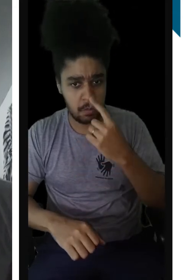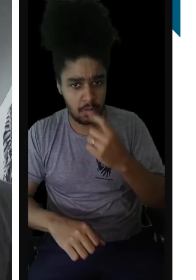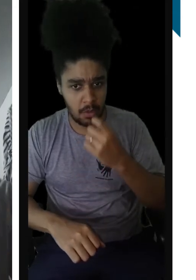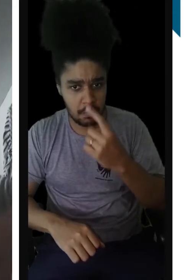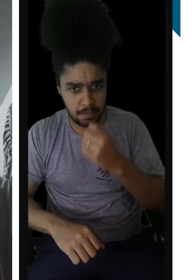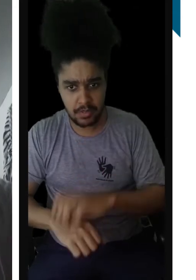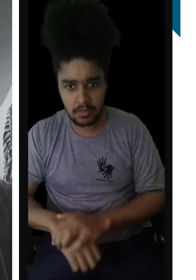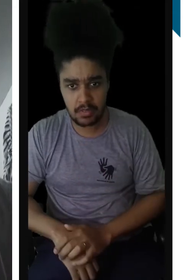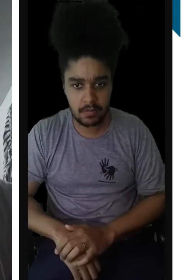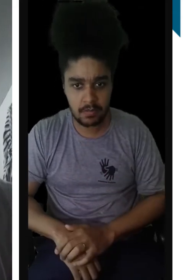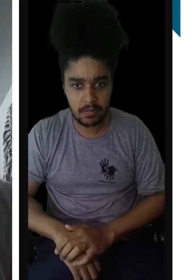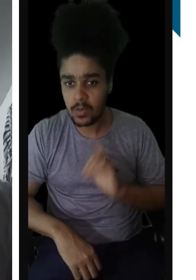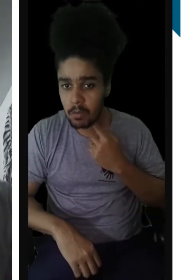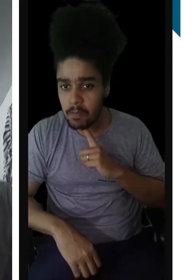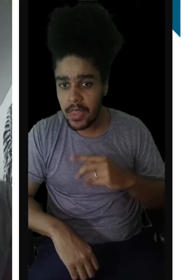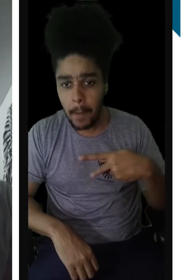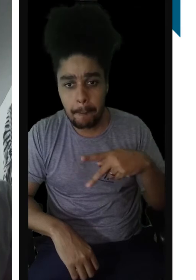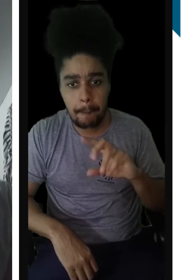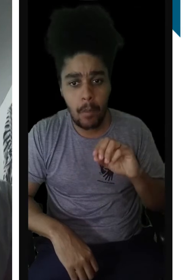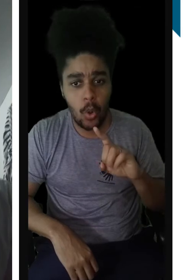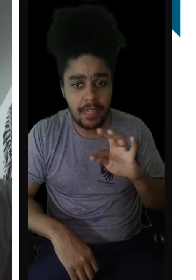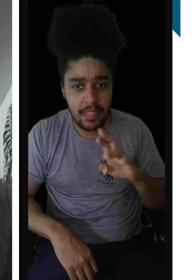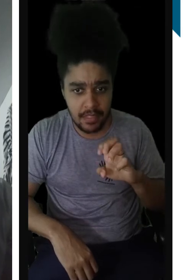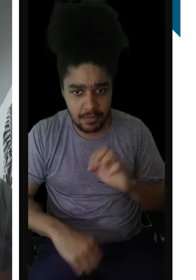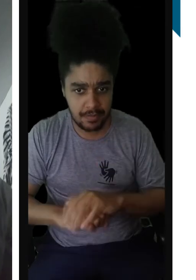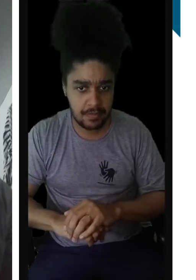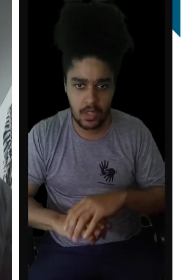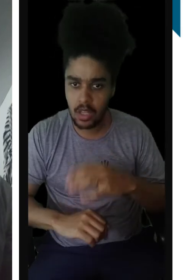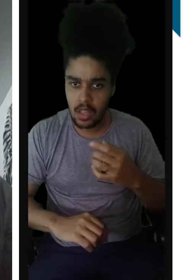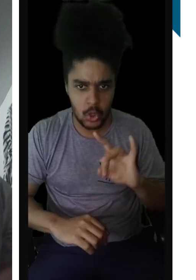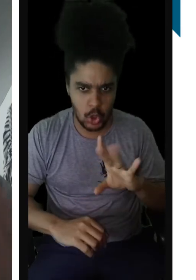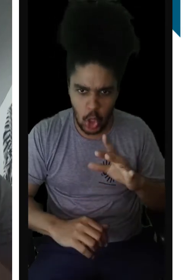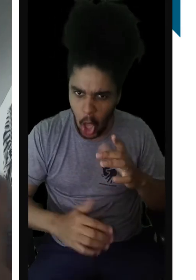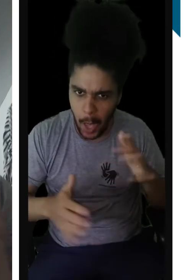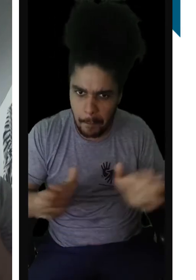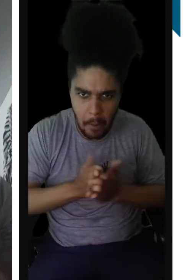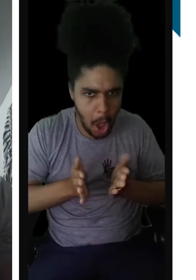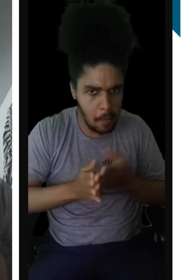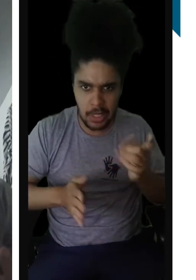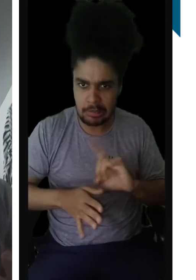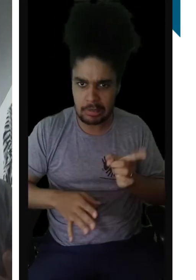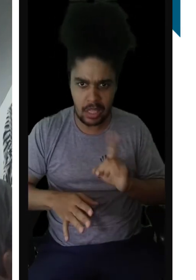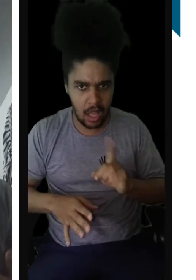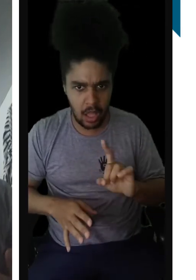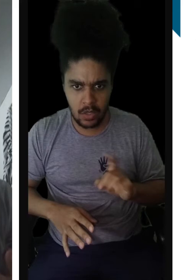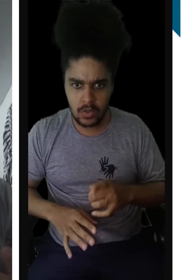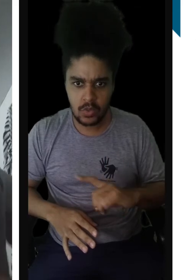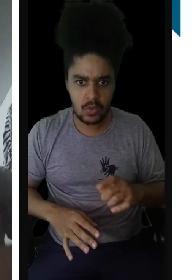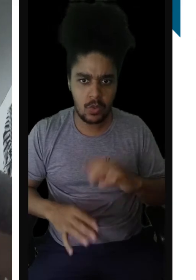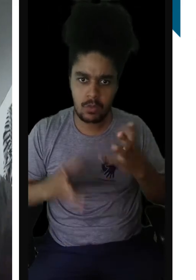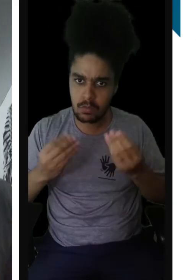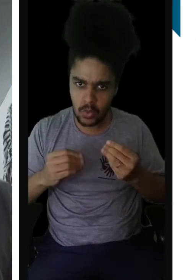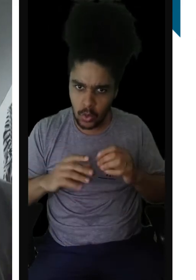poluição hídrica e não é culpa só da população pobre, não, né? A gente não pode culpabilizar somente um setor da